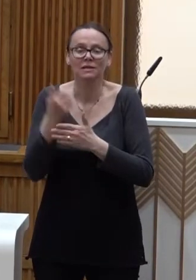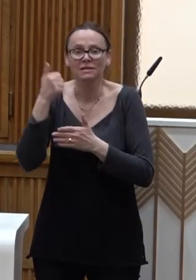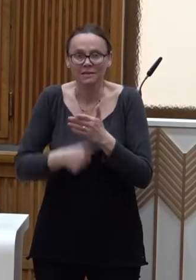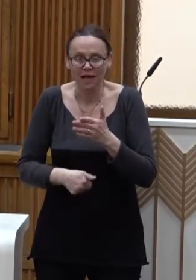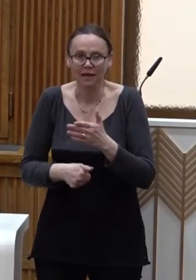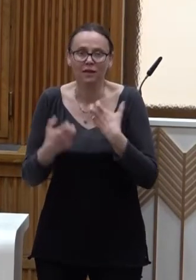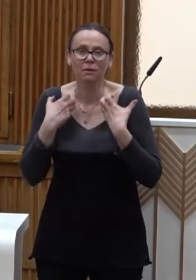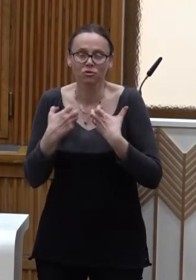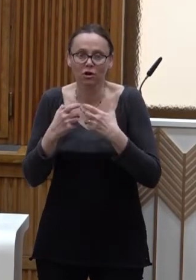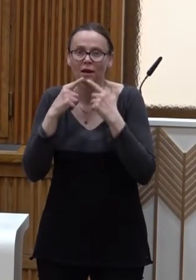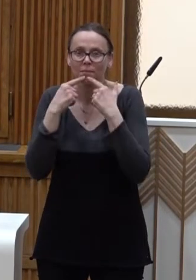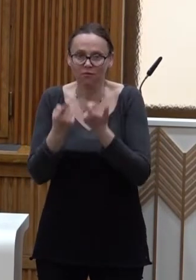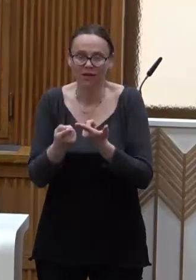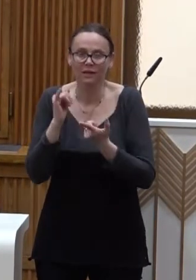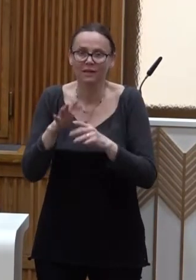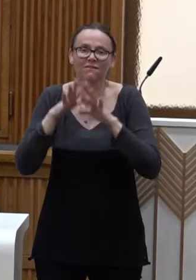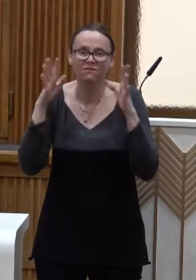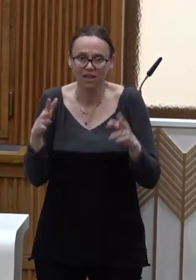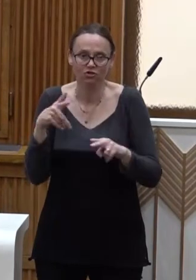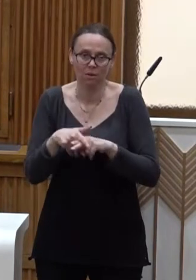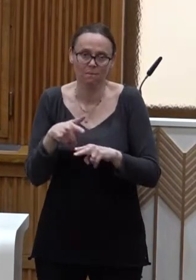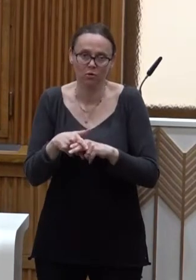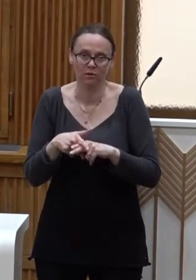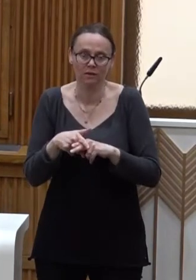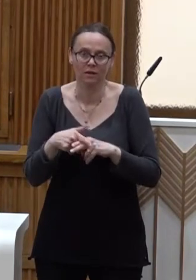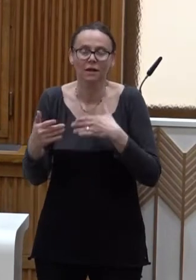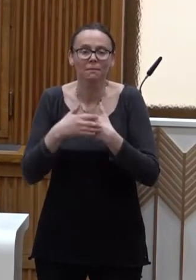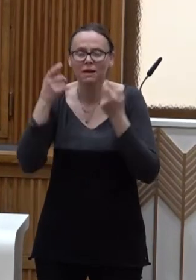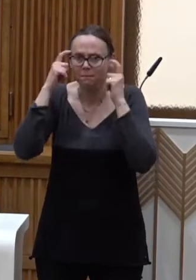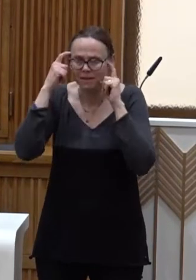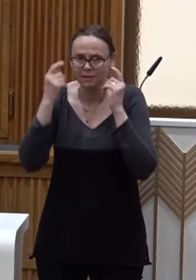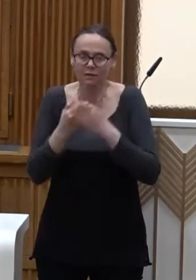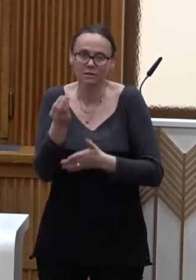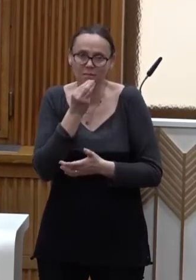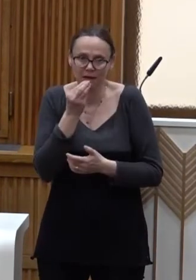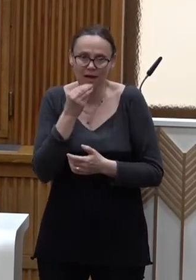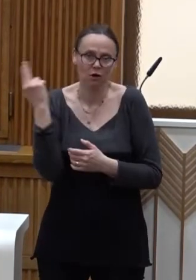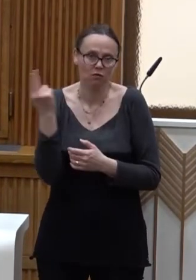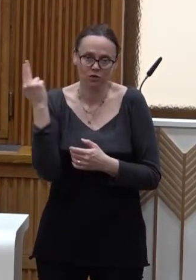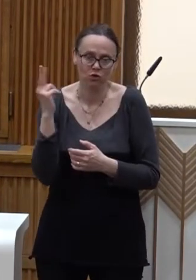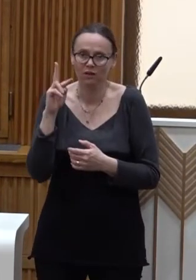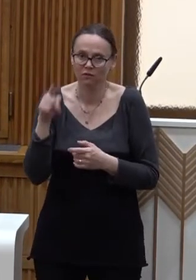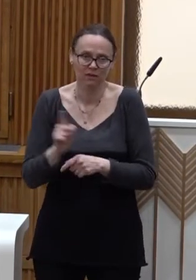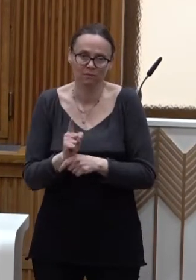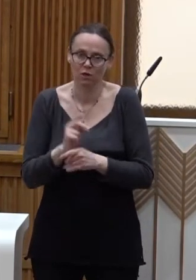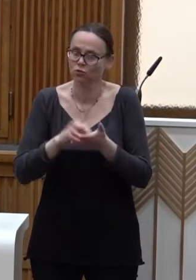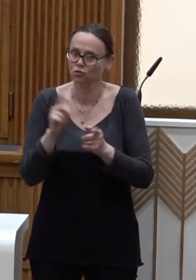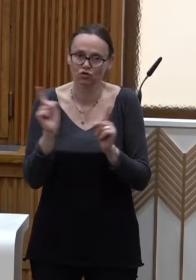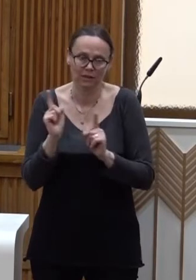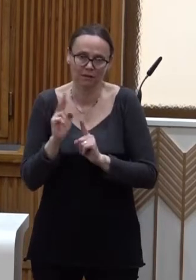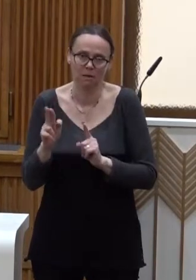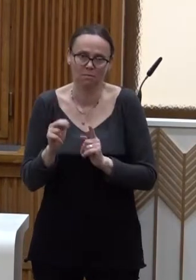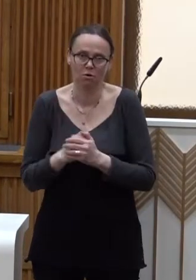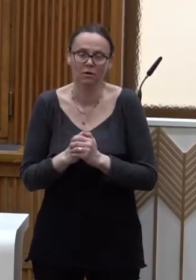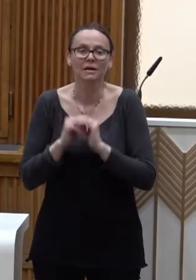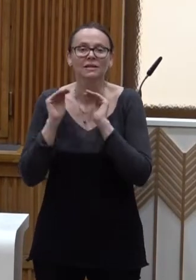enkrat pa bi želela povedati, da večjih moten pri preskrbi za prehrano v Sloveniji v tem trenutku še nimamo,